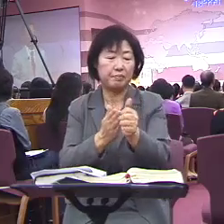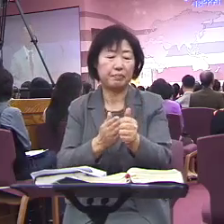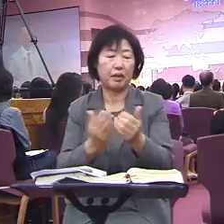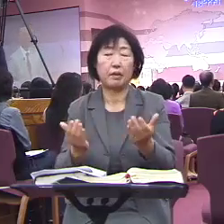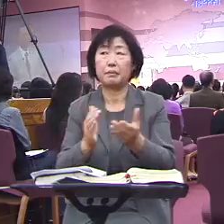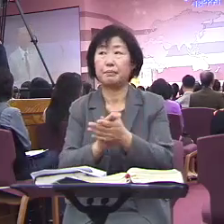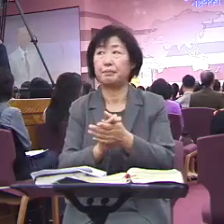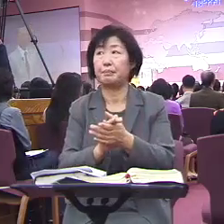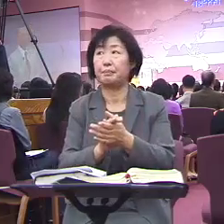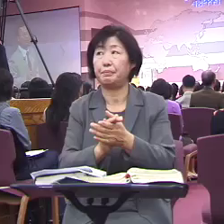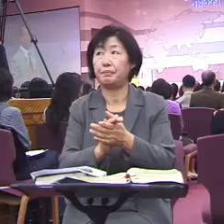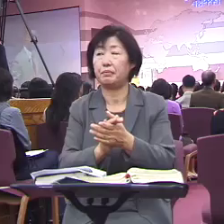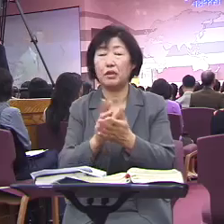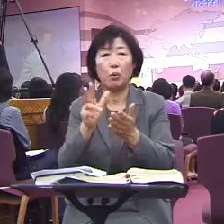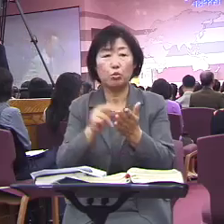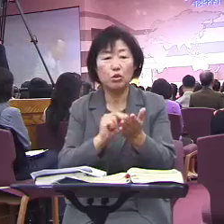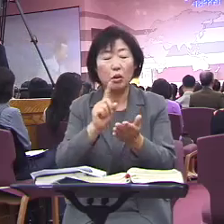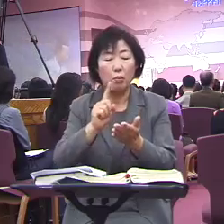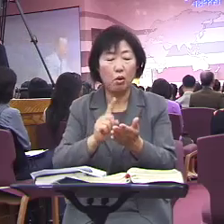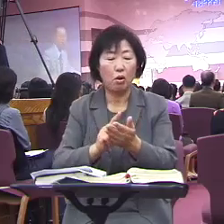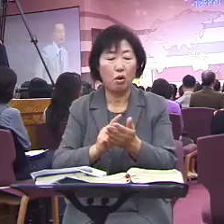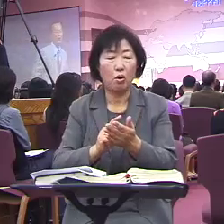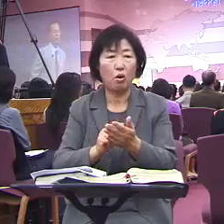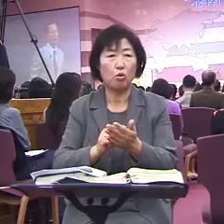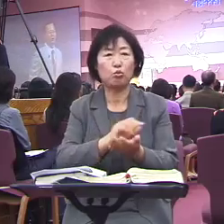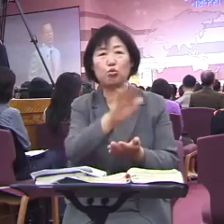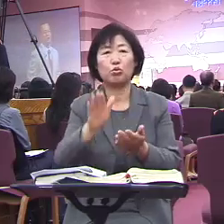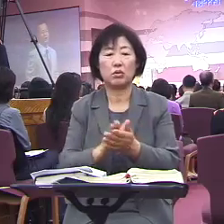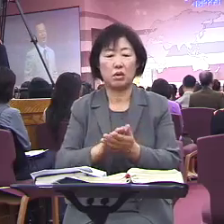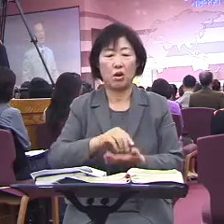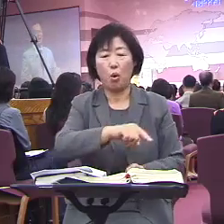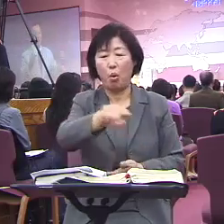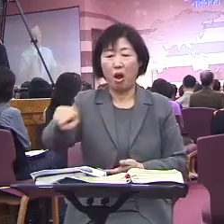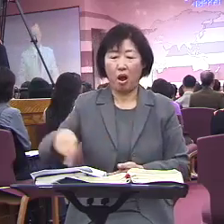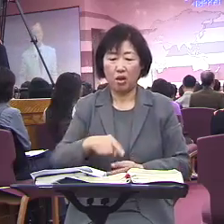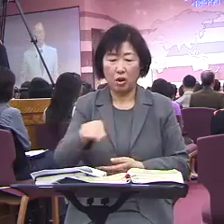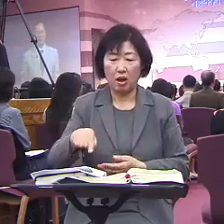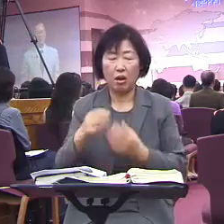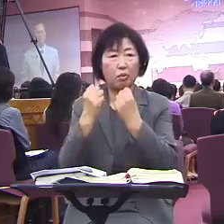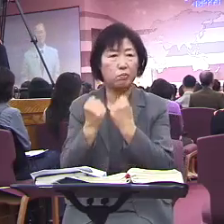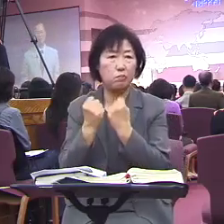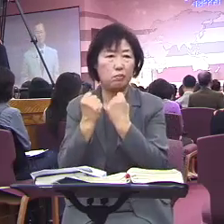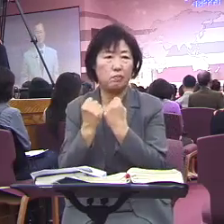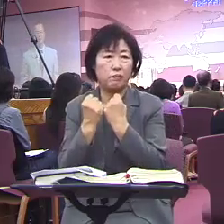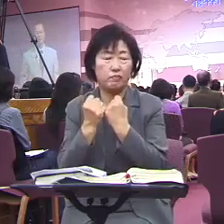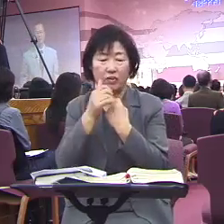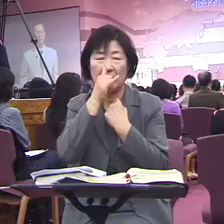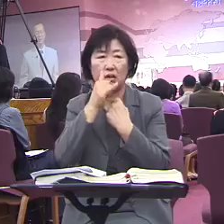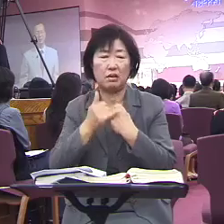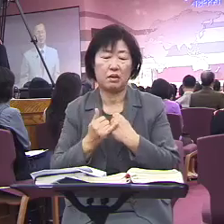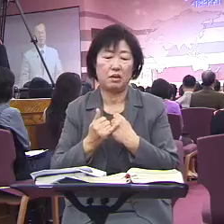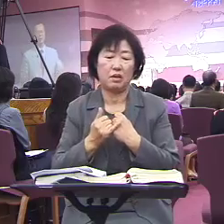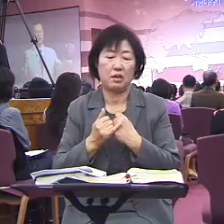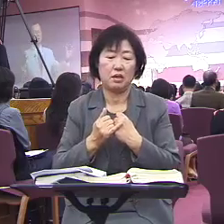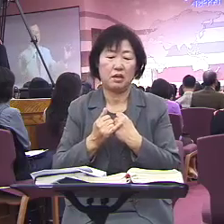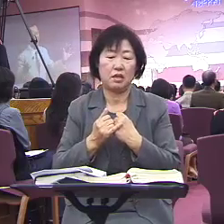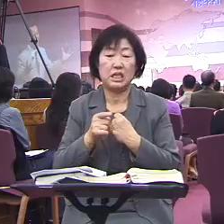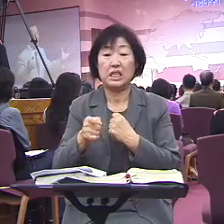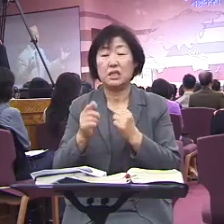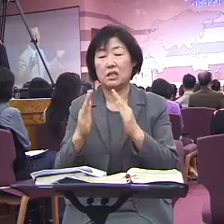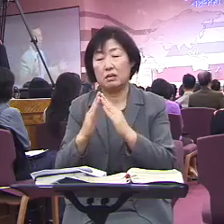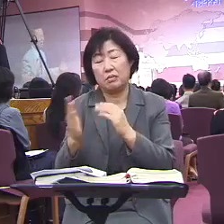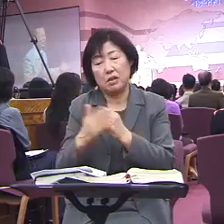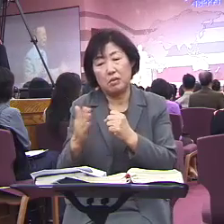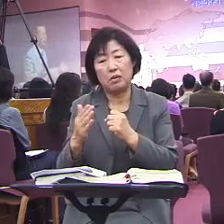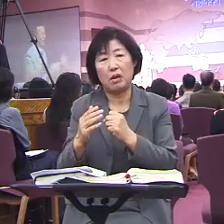많다는 거예요. 근데 문제는 우리가 원을 딱 꾸려놓고 그 안에 갇혀 있습니다. 이 짐